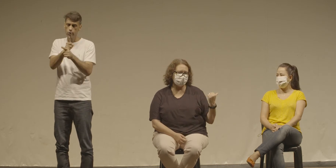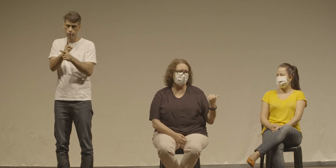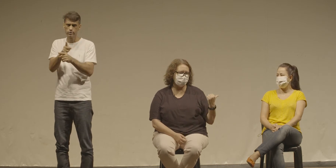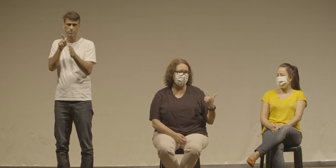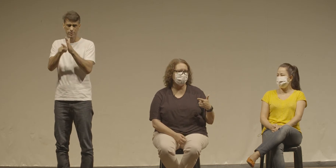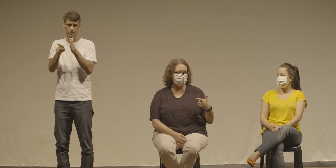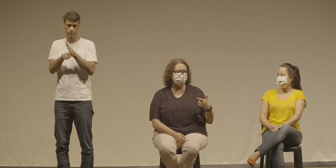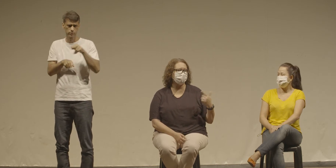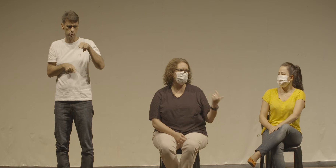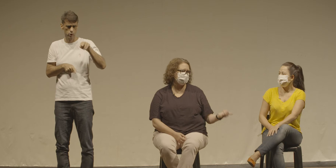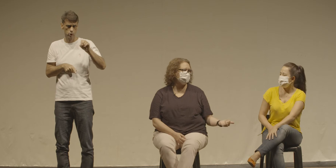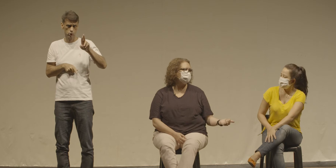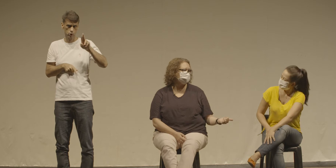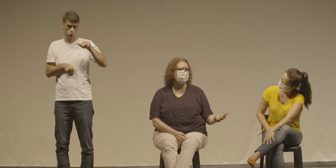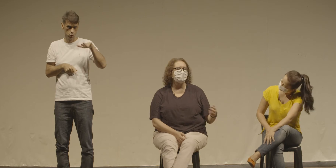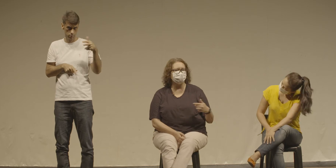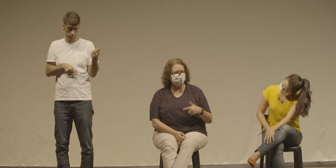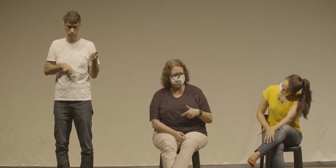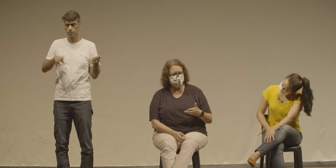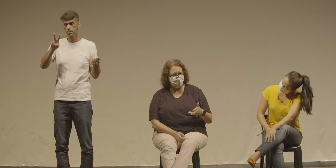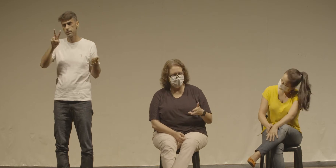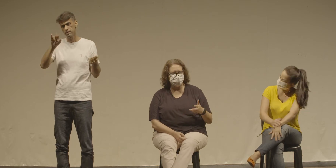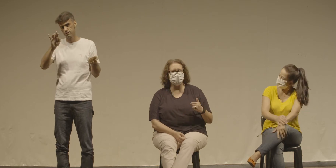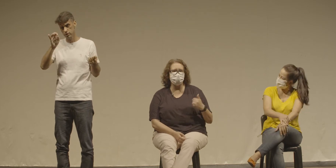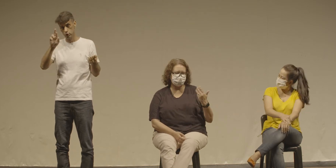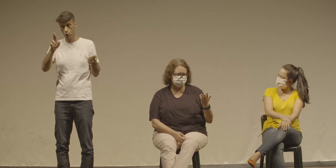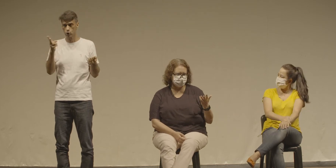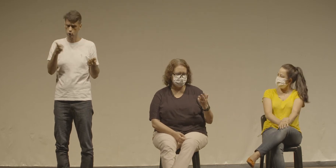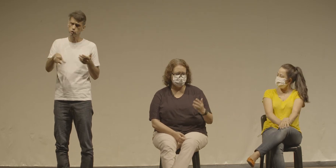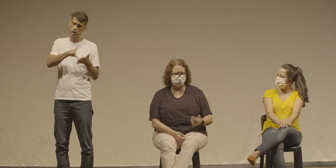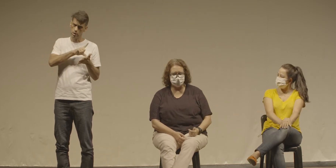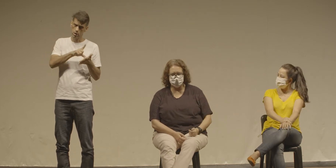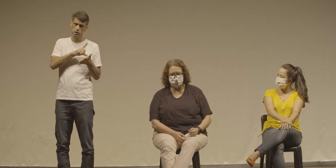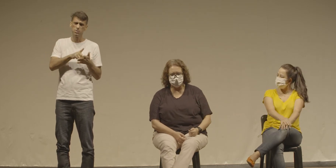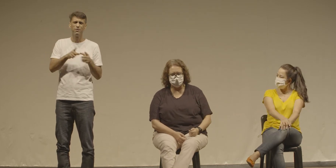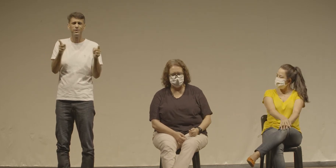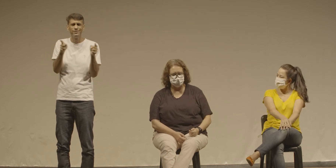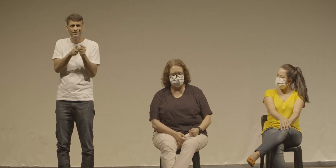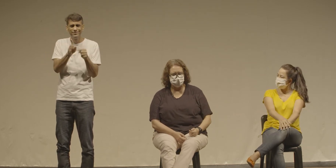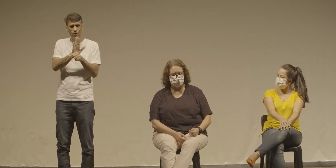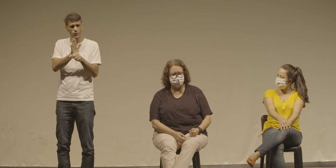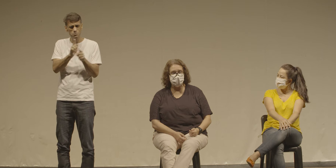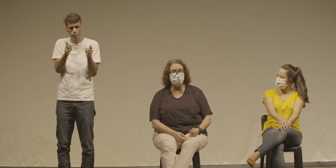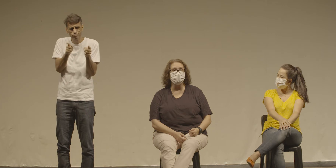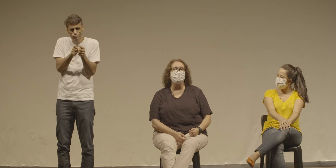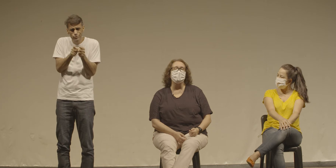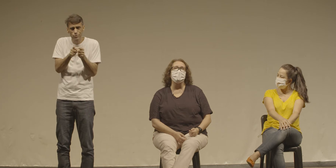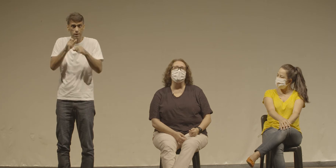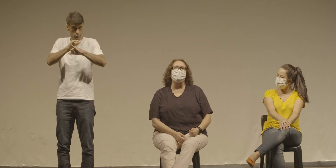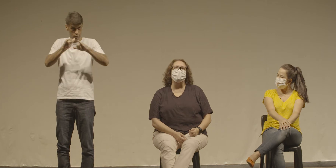com exceção da Norminha e do Victor, que nós já tínhamos estado com eles, né, para fazer o primeiro